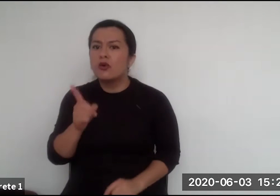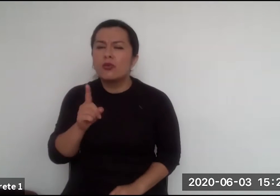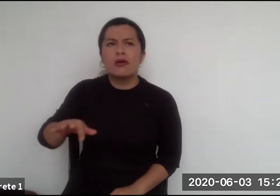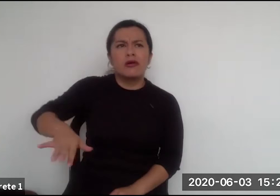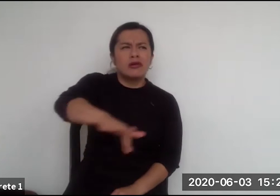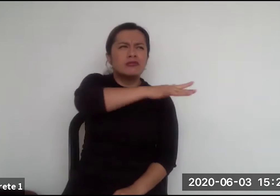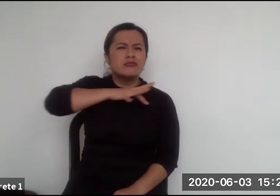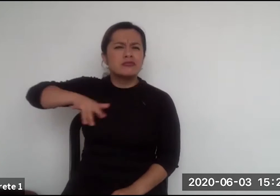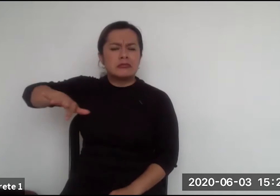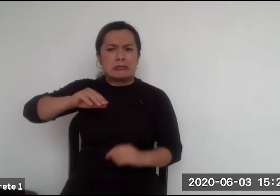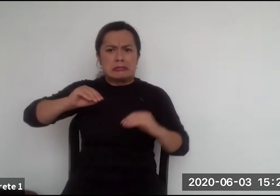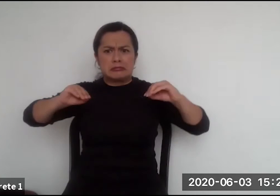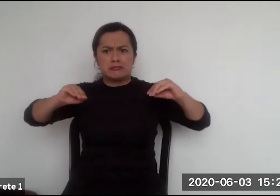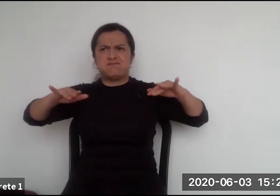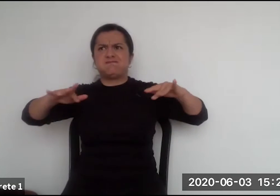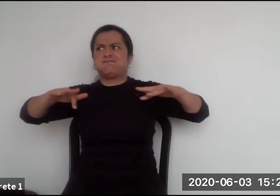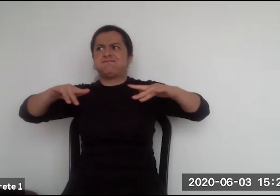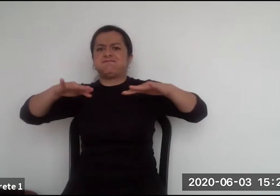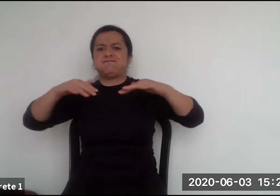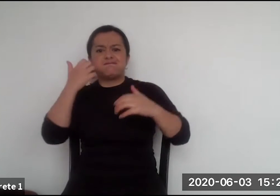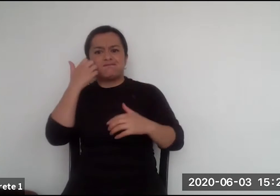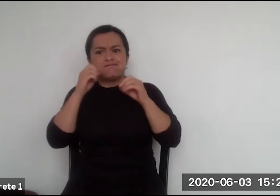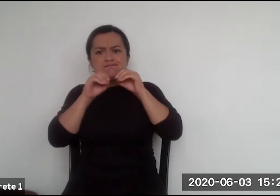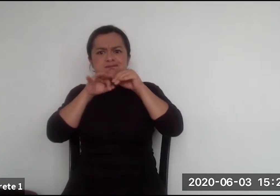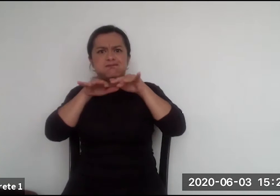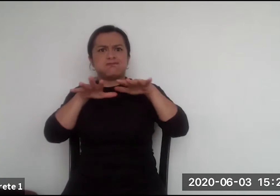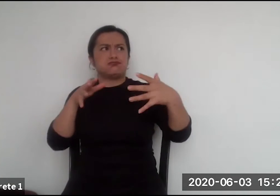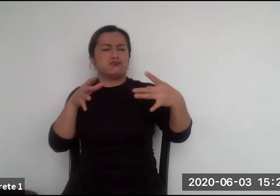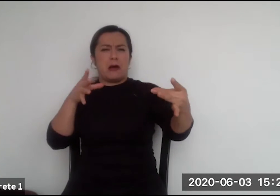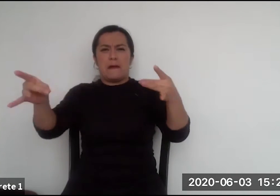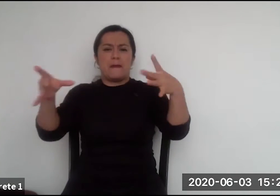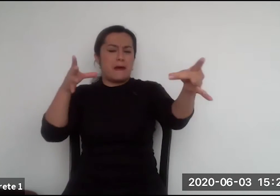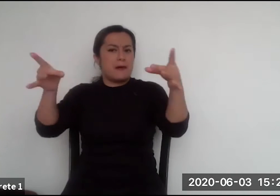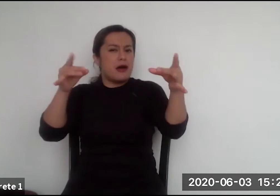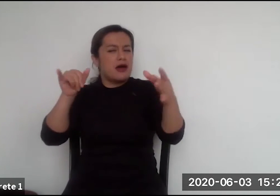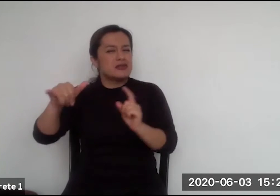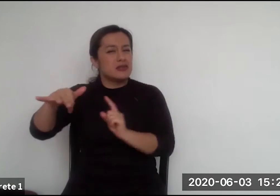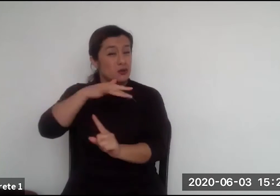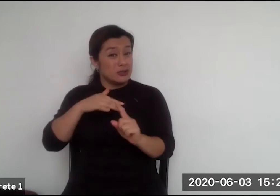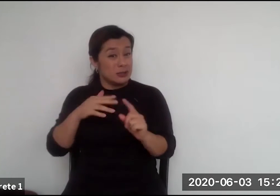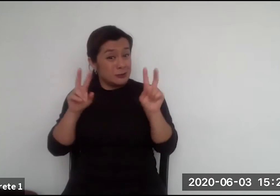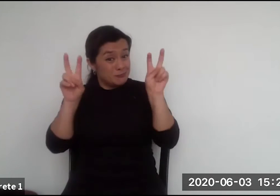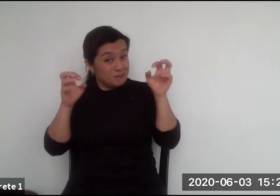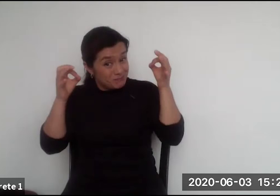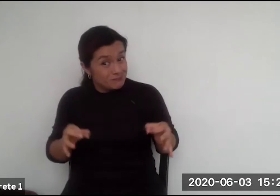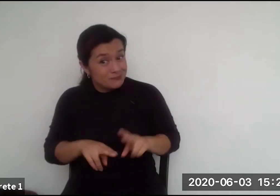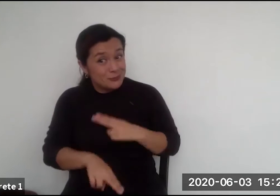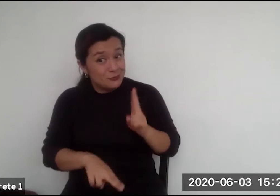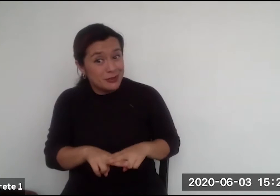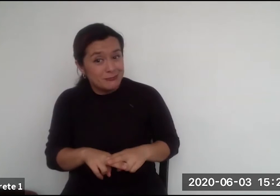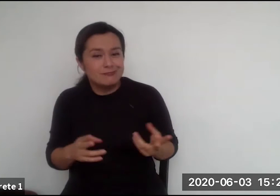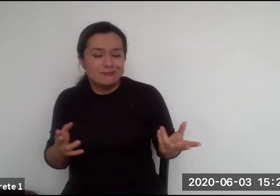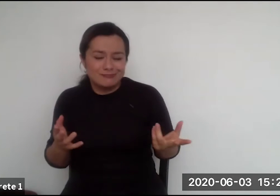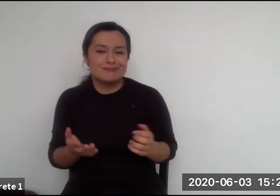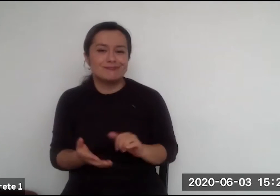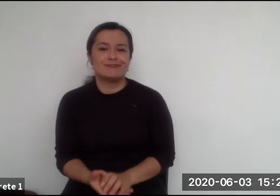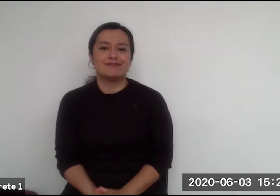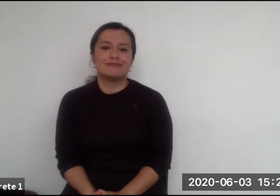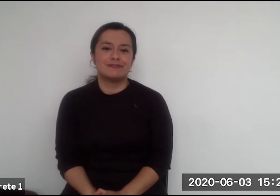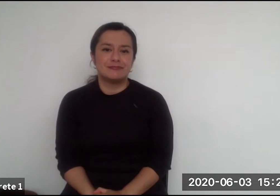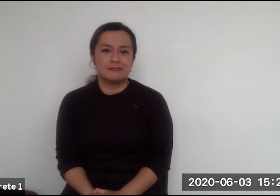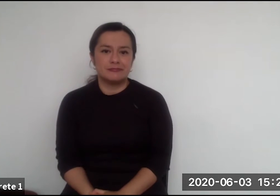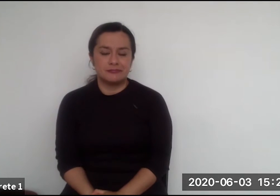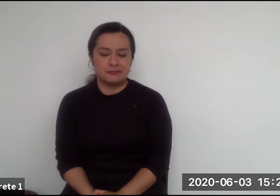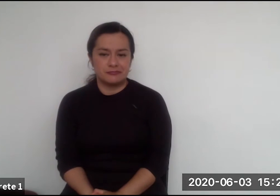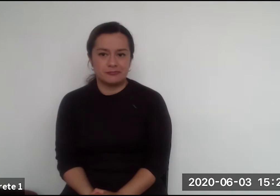atuais, experimentam muitos níveis de confinamento, de isolamento e tudo